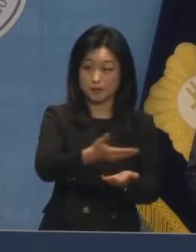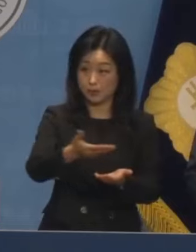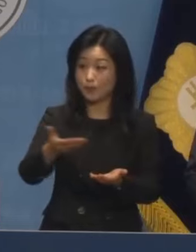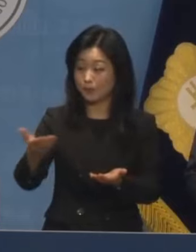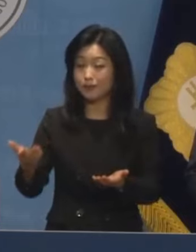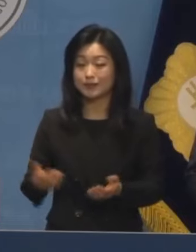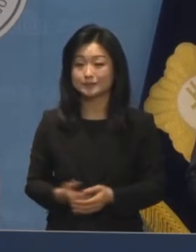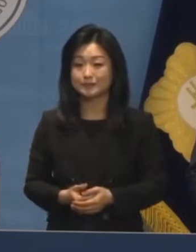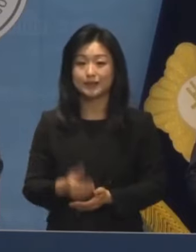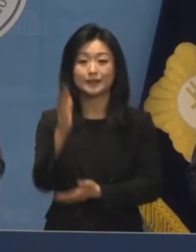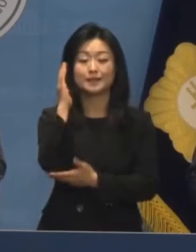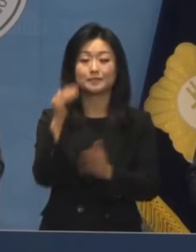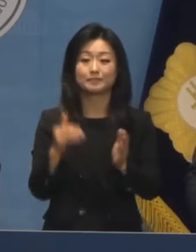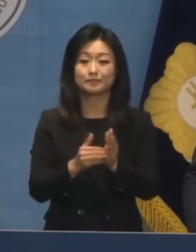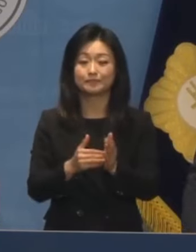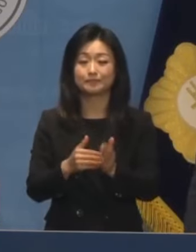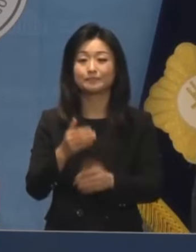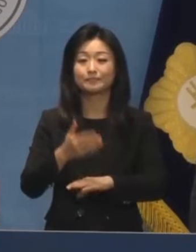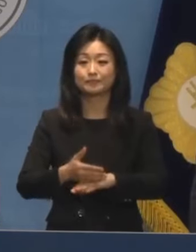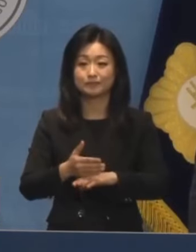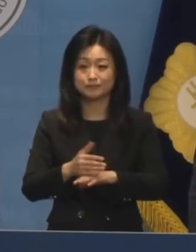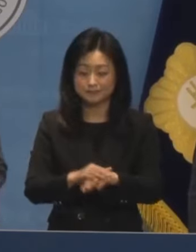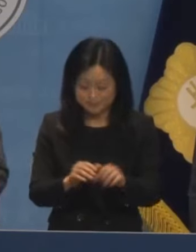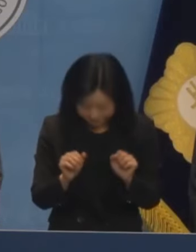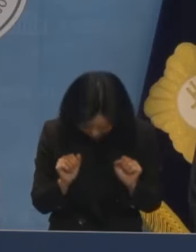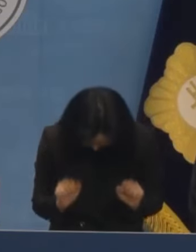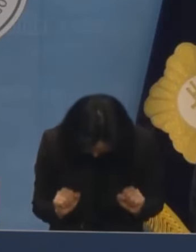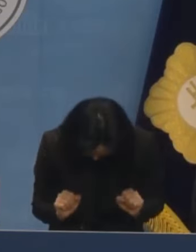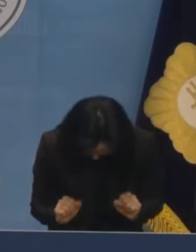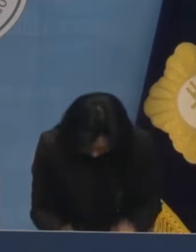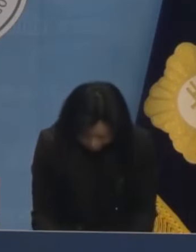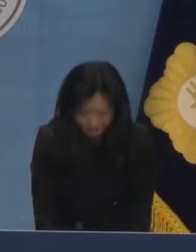갈음하겠습니다 이상으로 기사 회기를 마치도록 하겠습니다 감사합니다